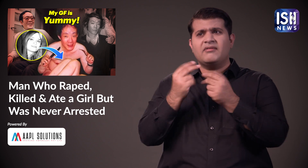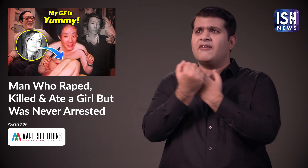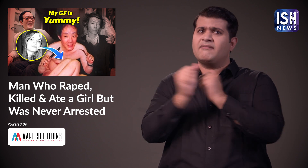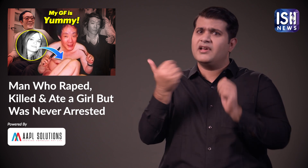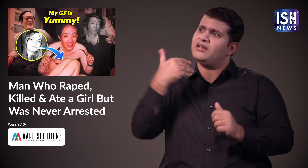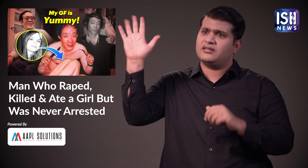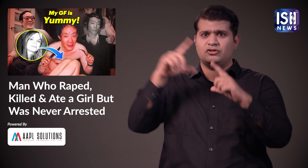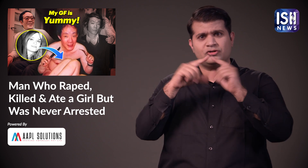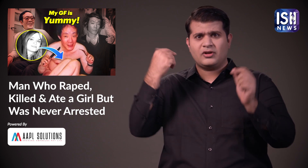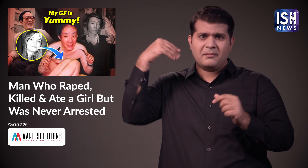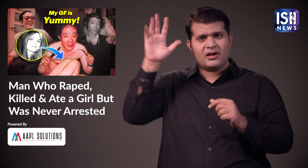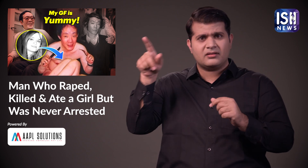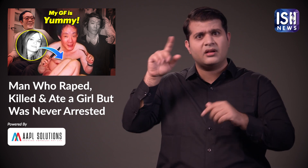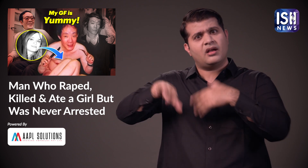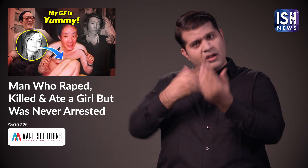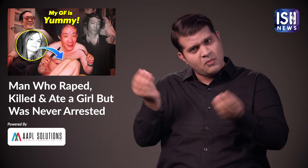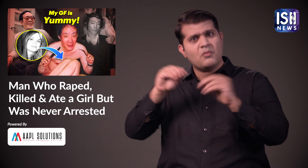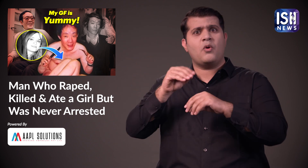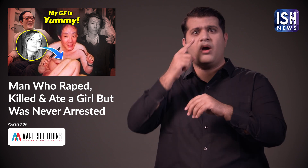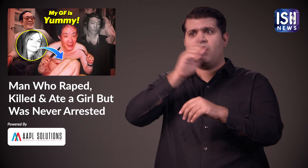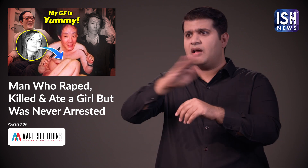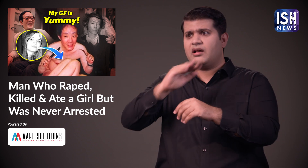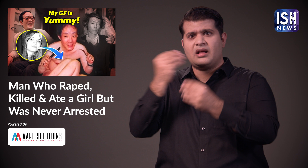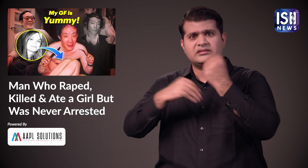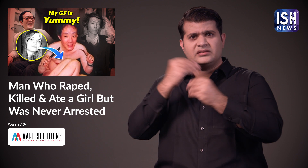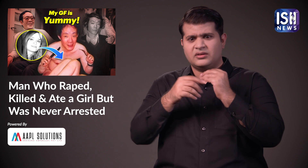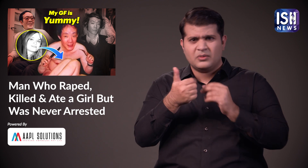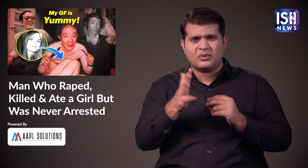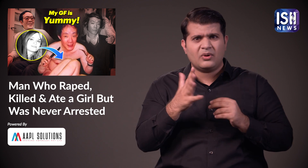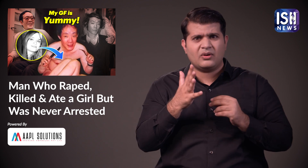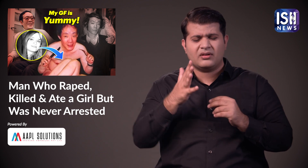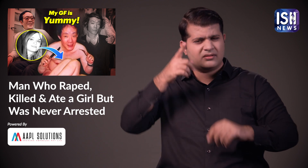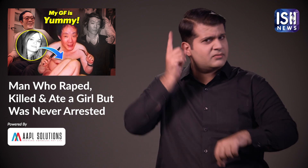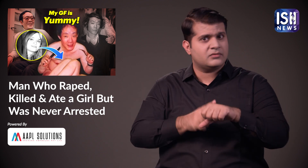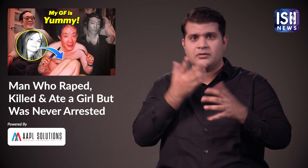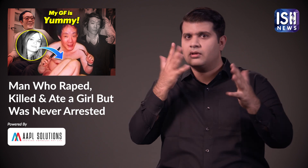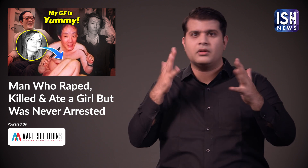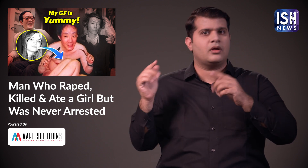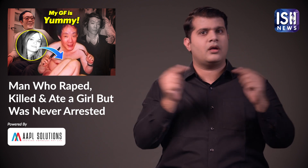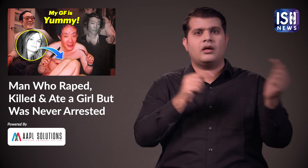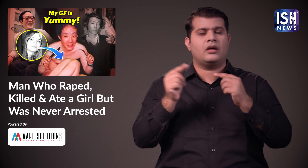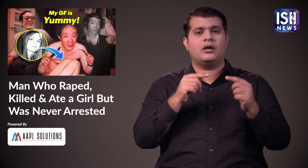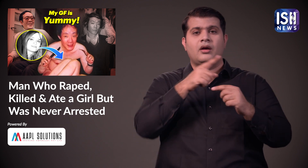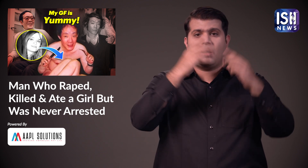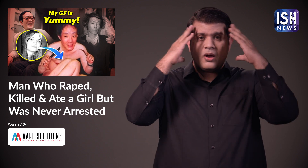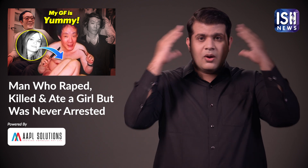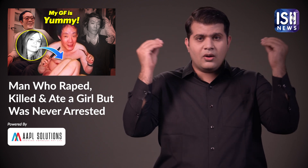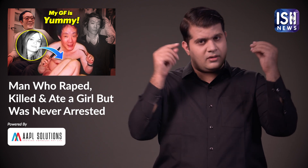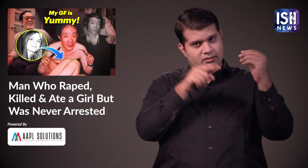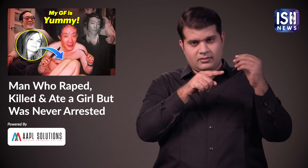अगर जापान ने उसे छोड़ दिया तो वो और अधिक महिलाओं की हत्या कर सकता था। वे चाहते थे कि उसे सज़ा मिले, इसलिए परिवार